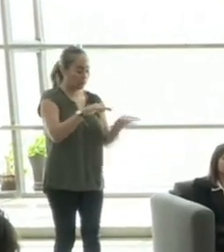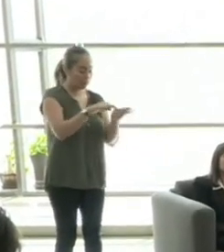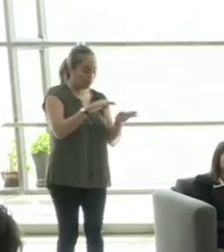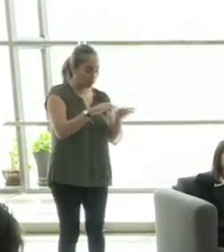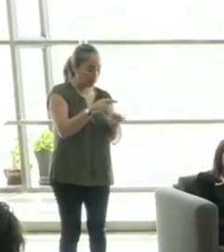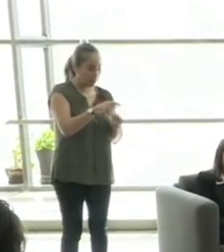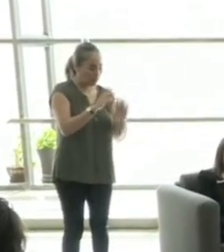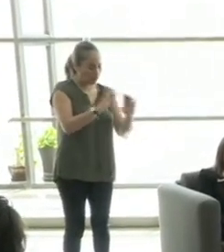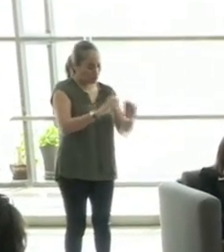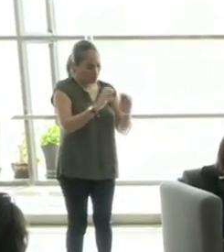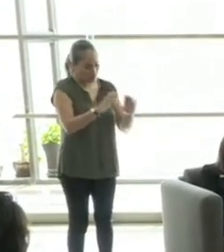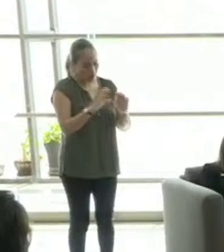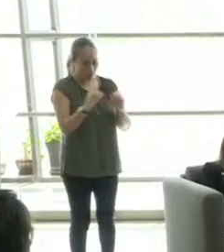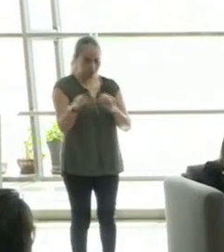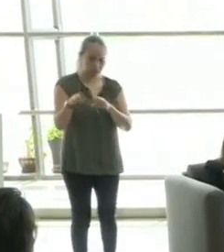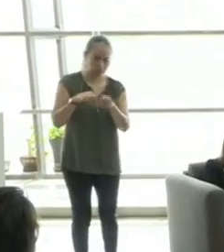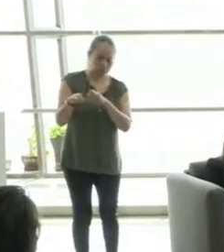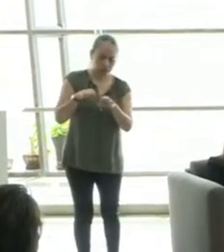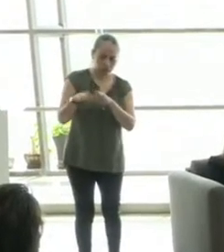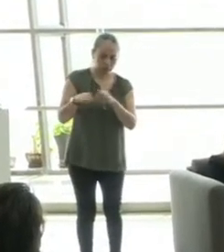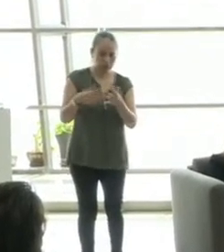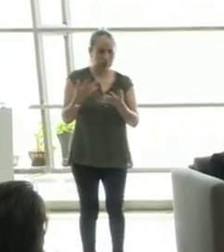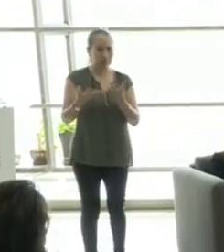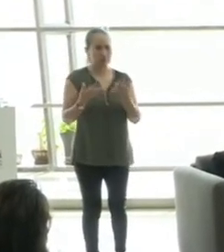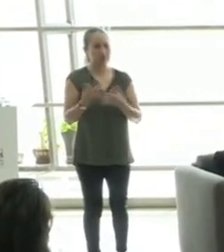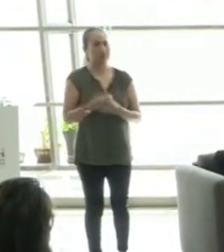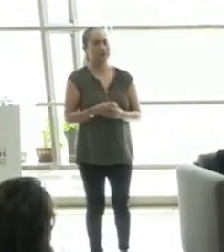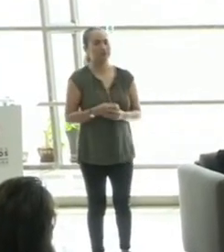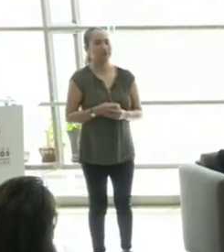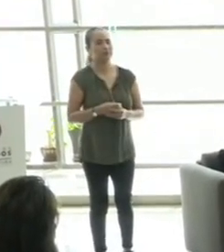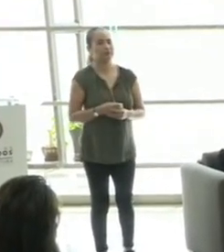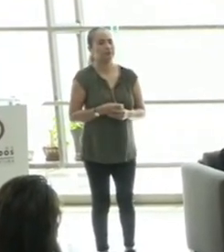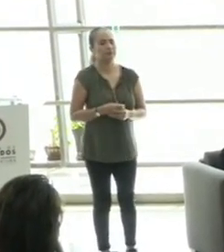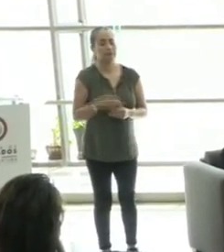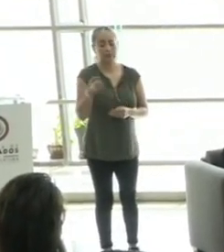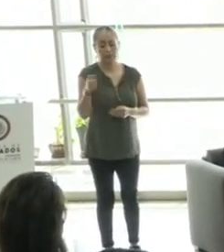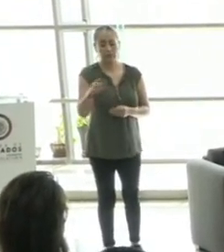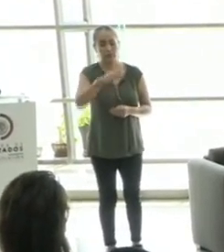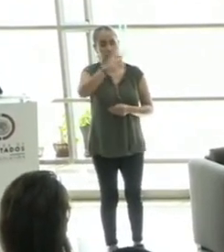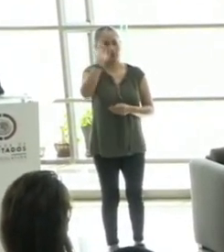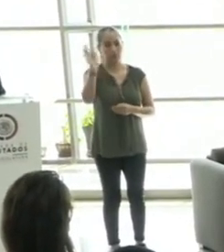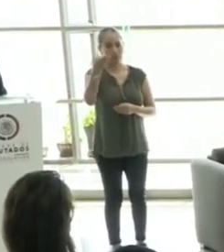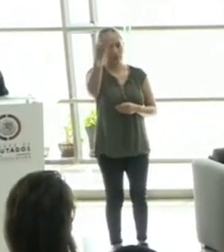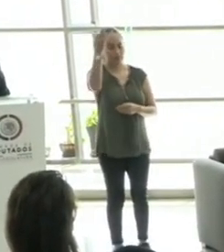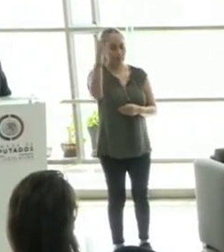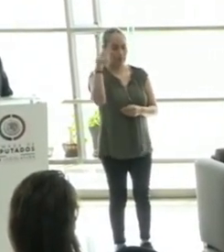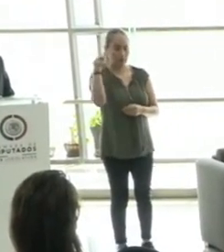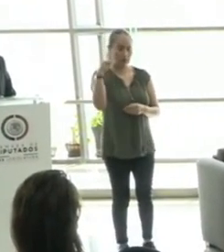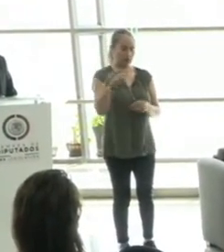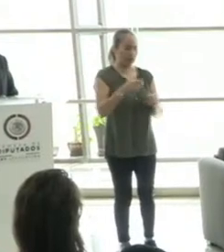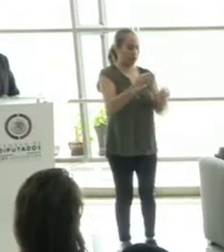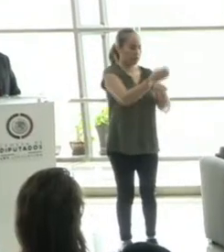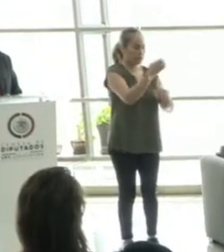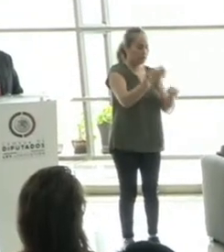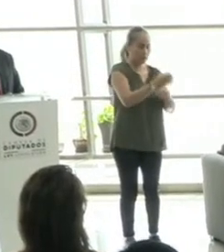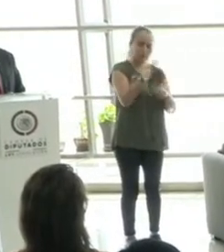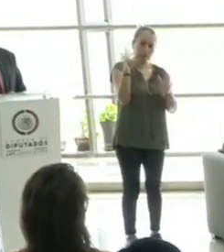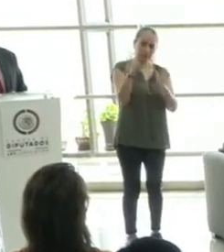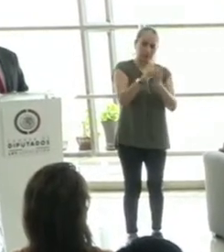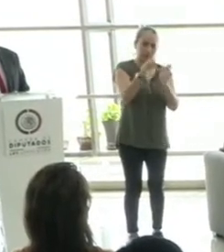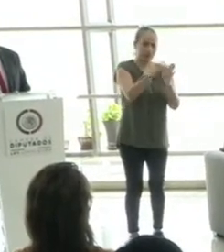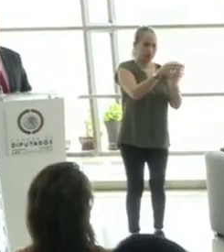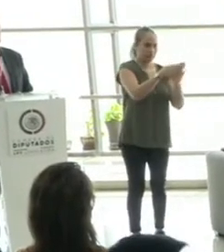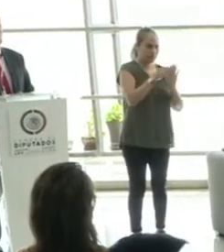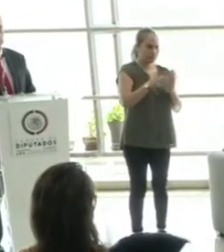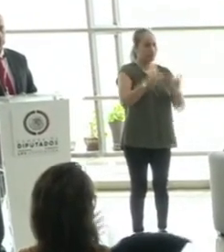y en el ámbito laboral y todo eso Pues tiene un impacto desde lo Federal hacia las entidades locales entonces me parece que esos diálogos que Proponen